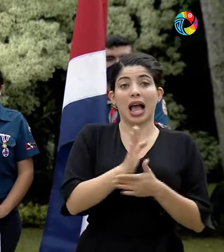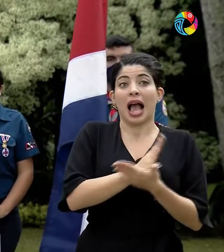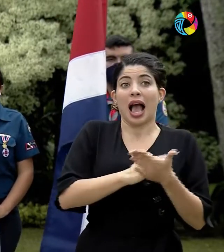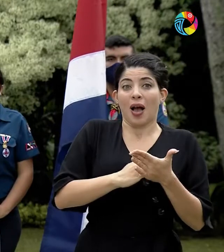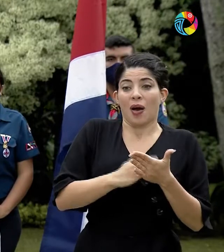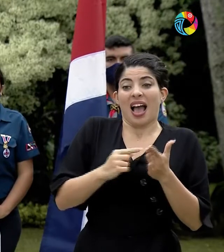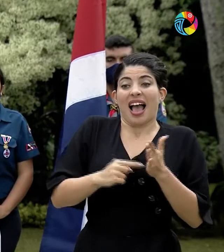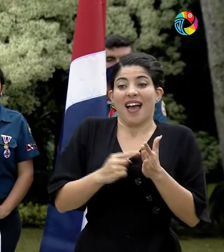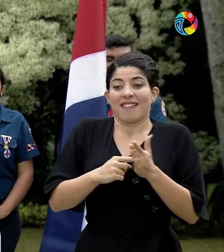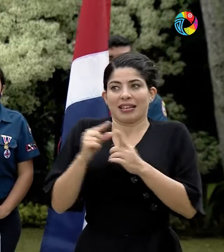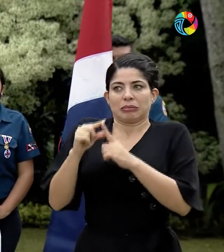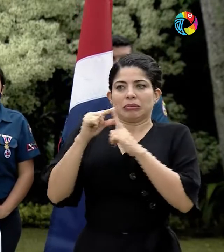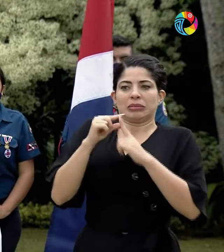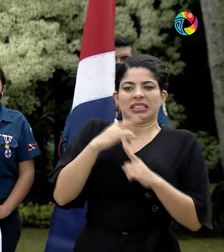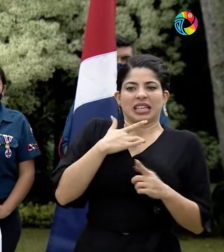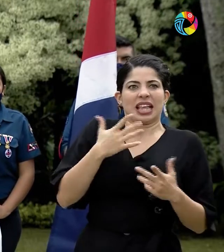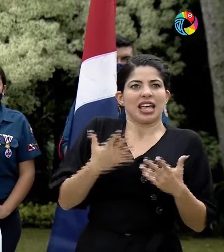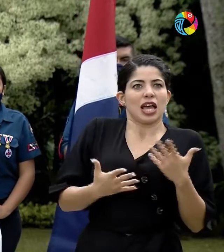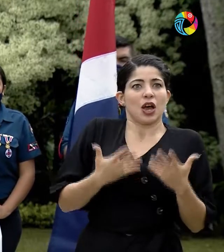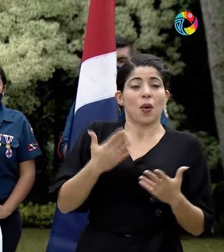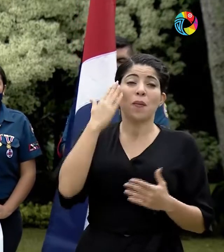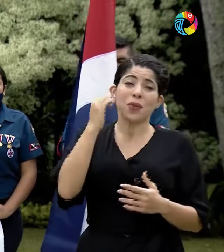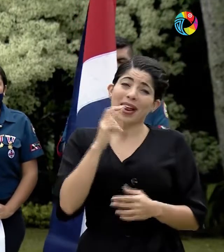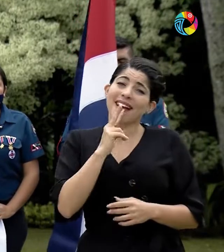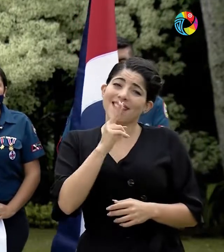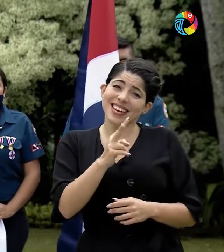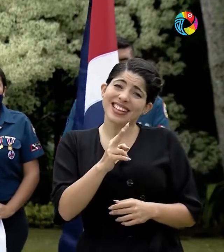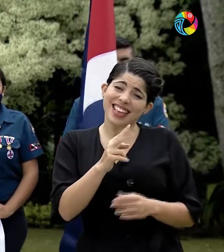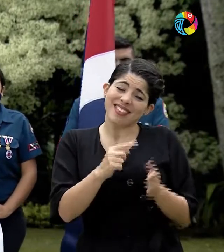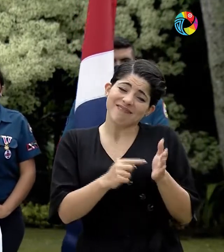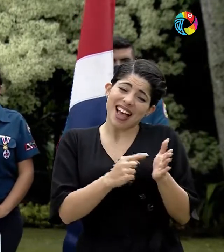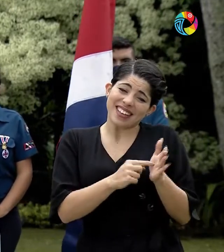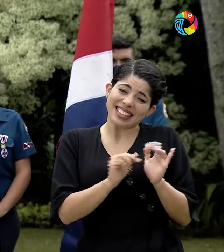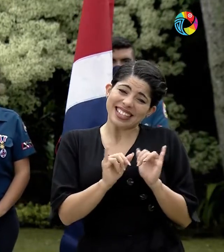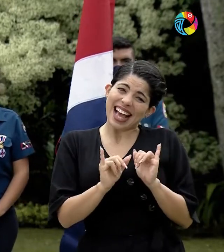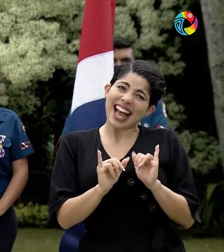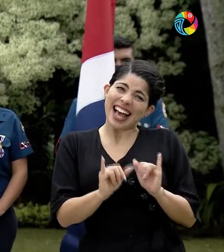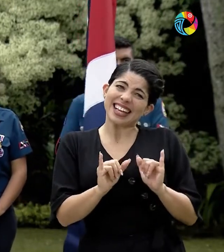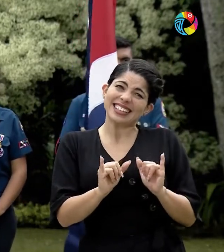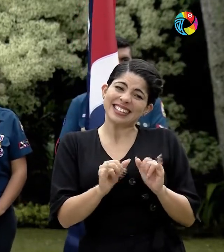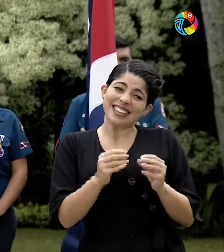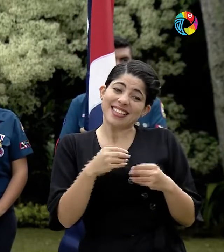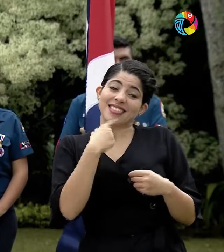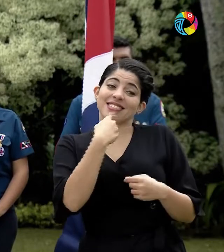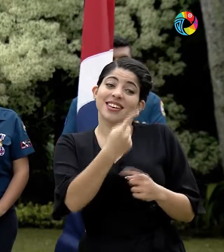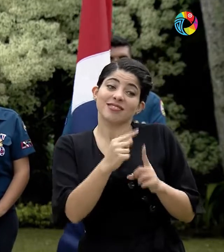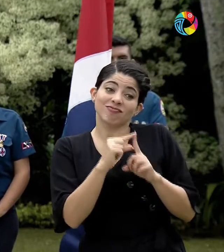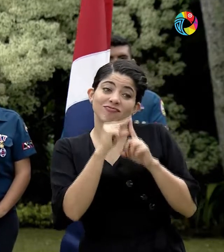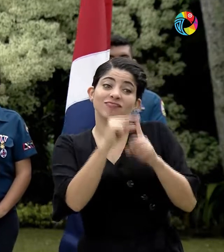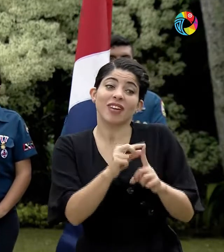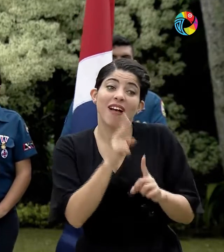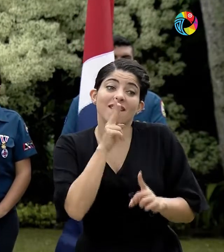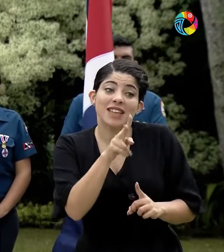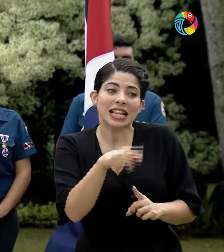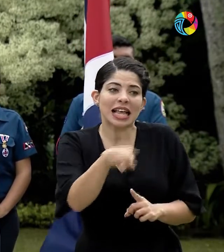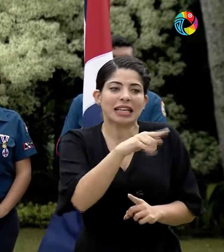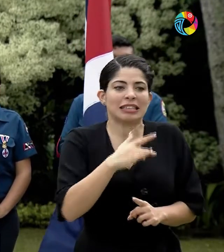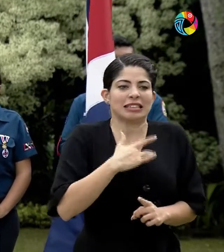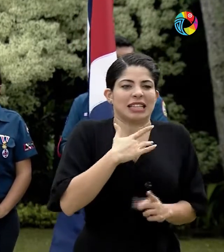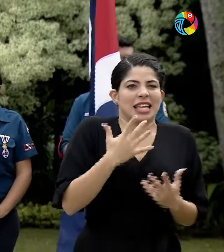que incomodar, porque la verdad tiende a tener esa cualidad de incomodar,